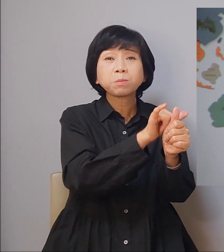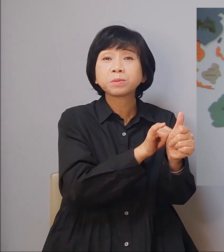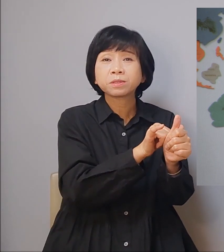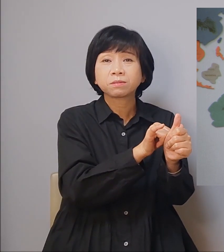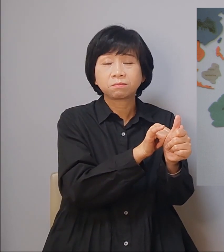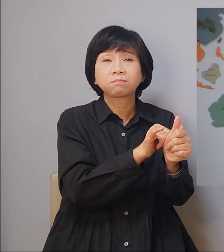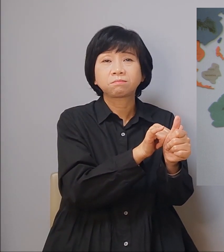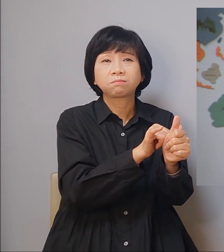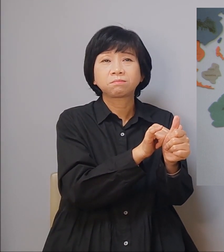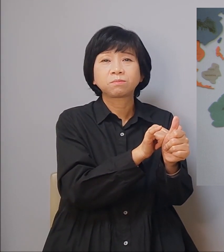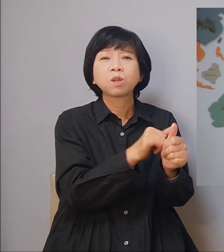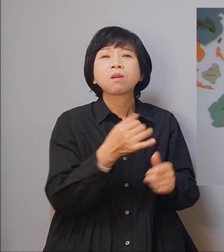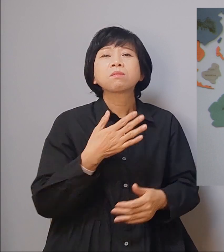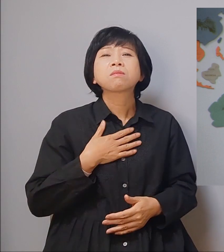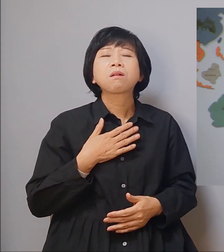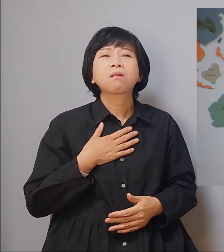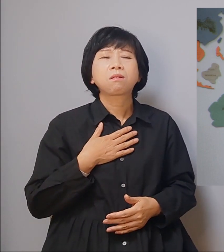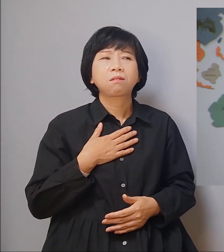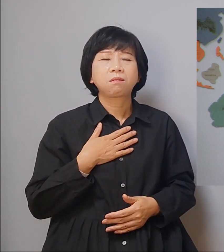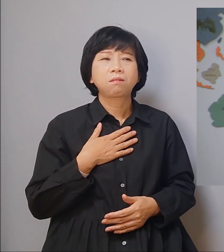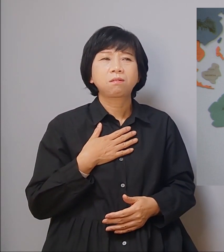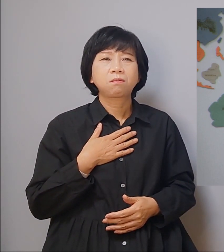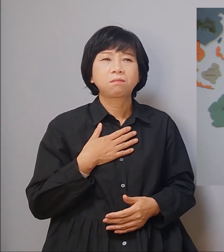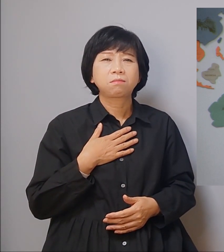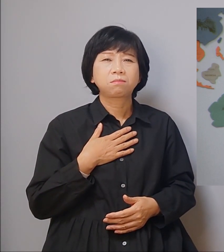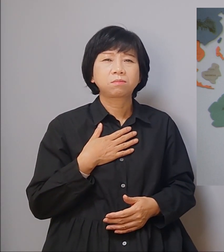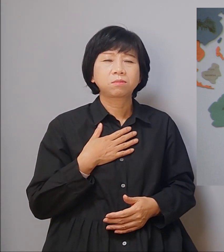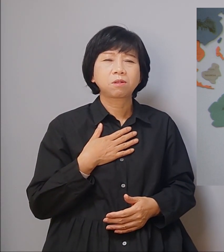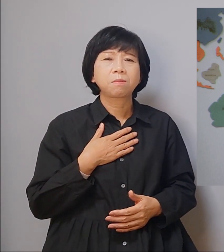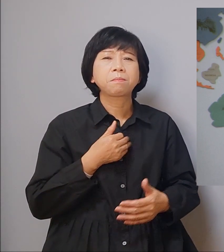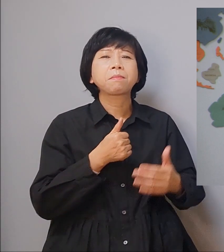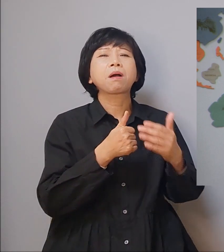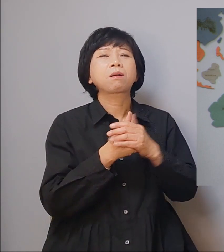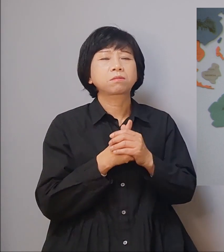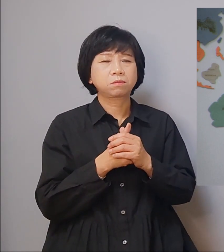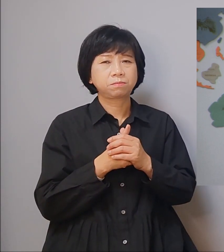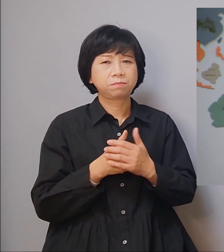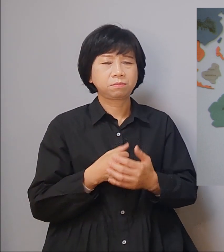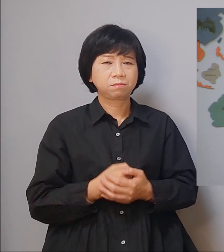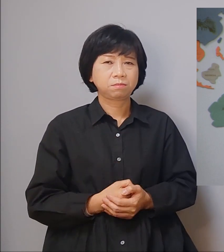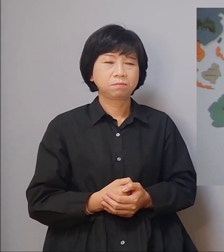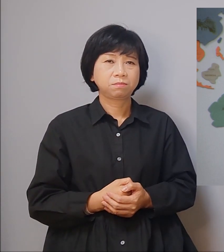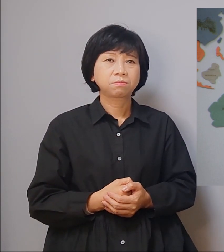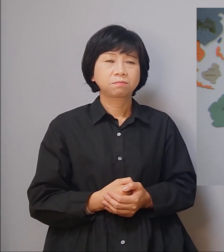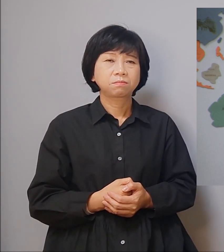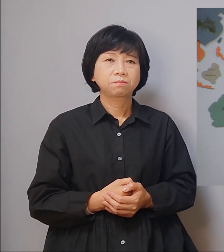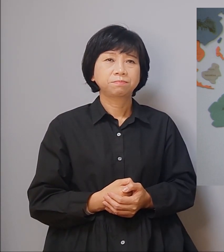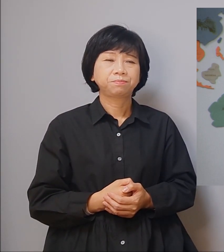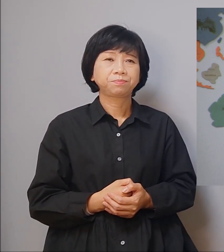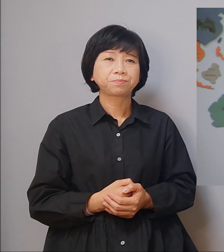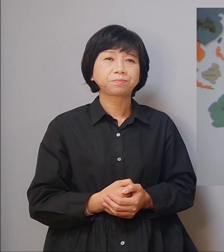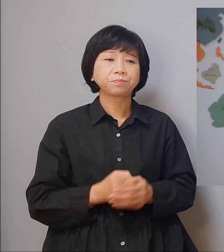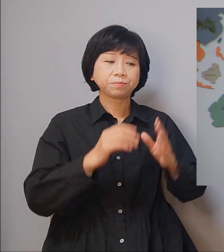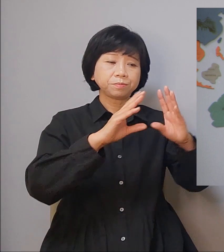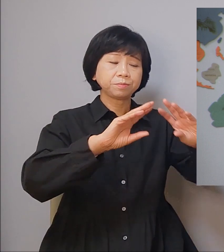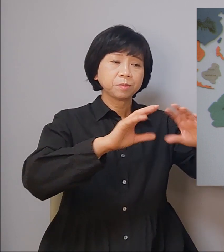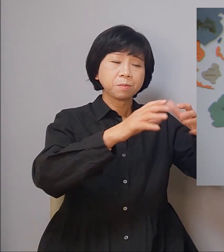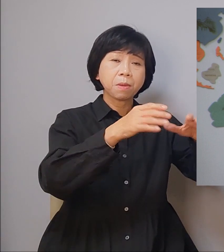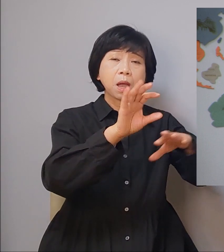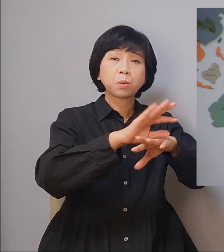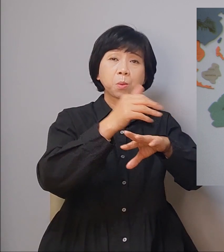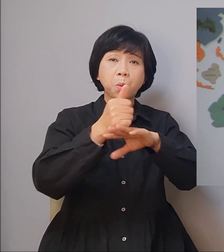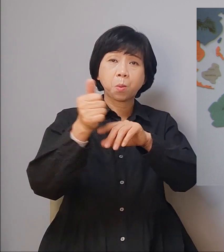그 사람들을 우리에게 붙여주신다는 거죠. 어느 날이었습니다. 바로가 신뢰하는 술 맡은 관원장과 떡